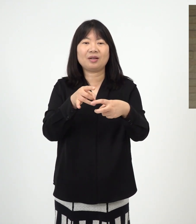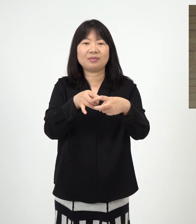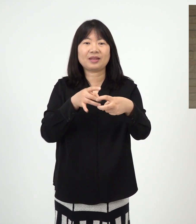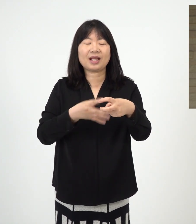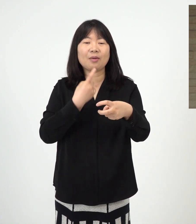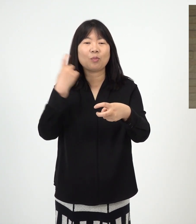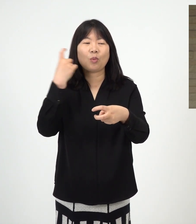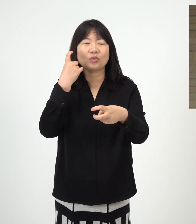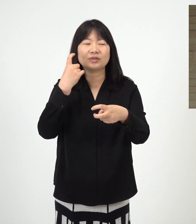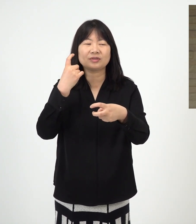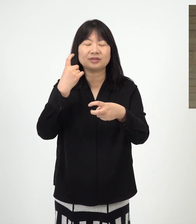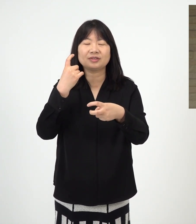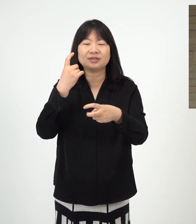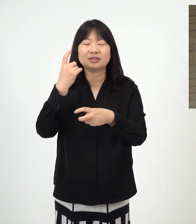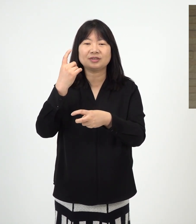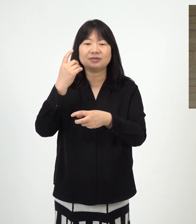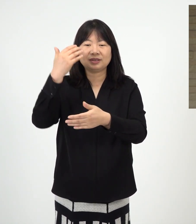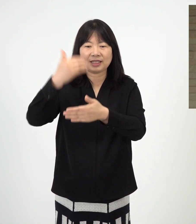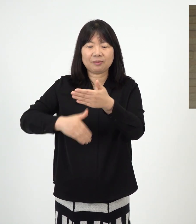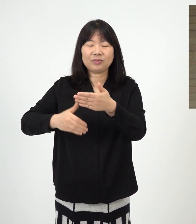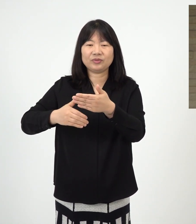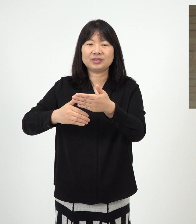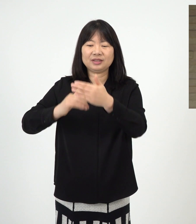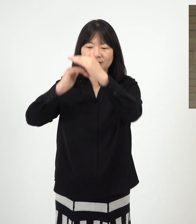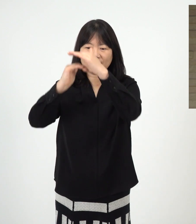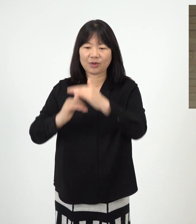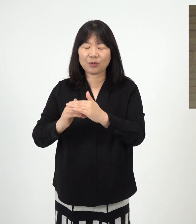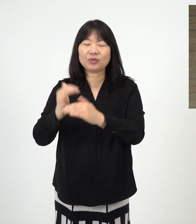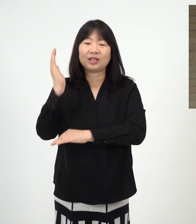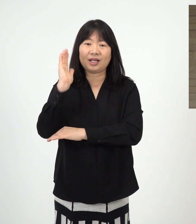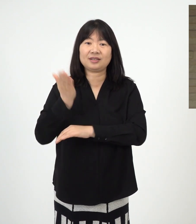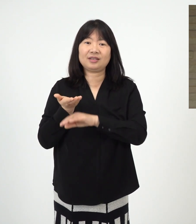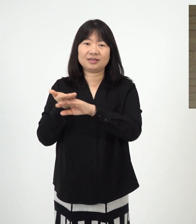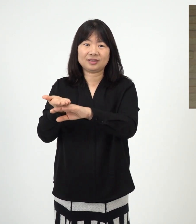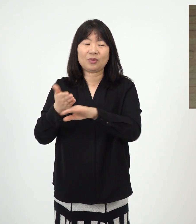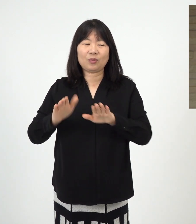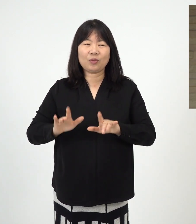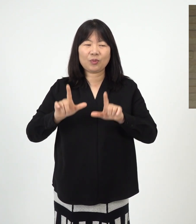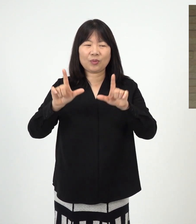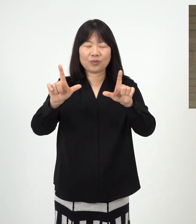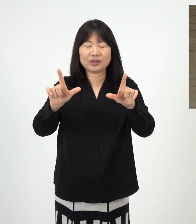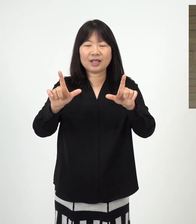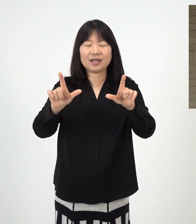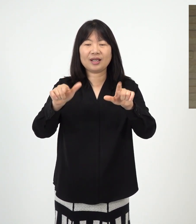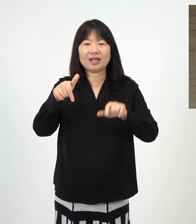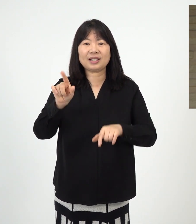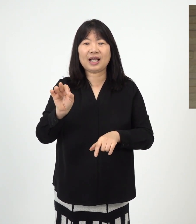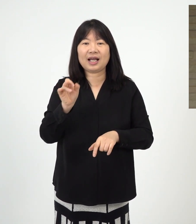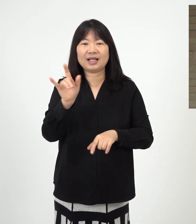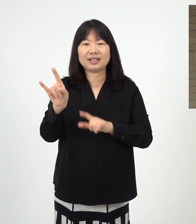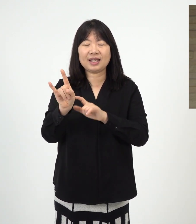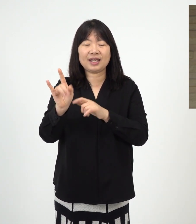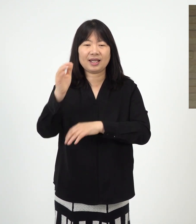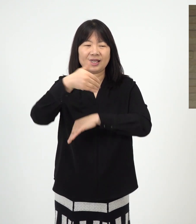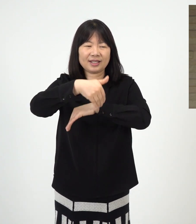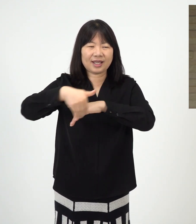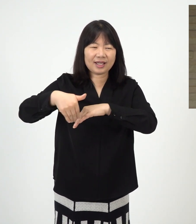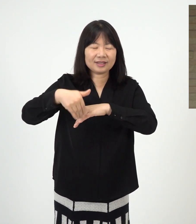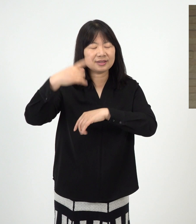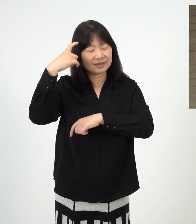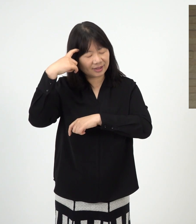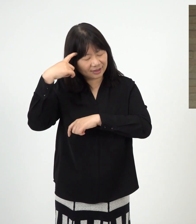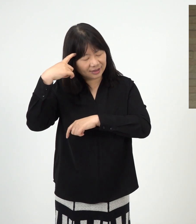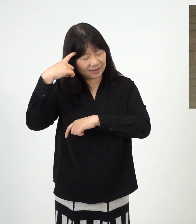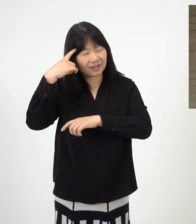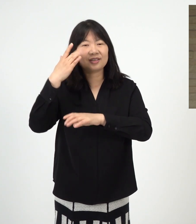마태복음 부분을 이제 마쳐지게 될 겁니다. 금년 강해 계획은 이렇게